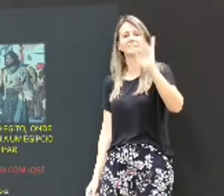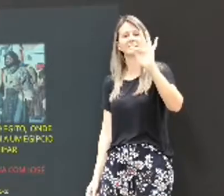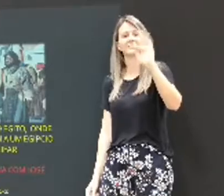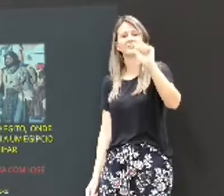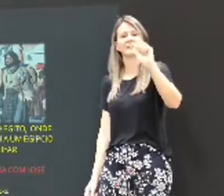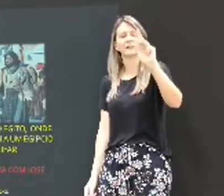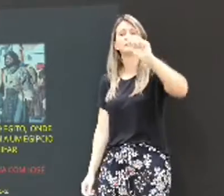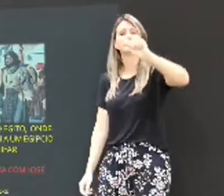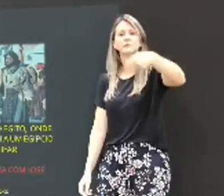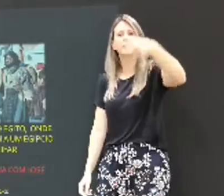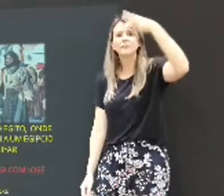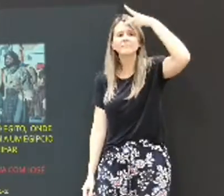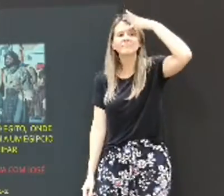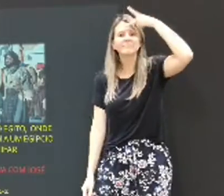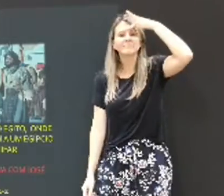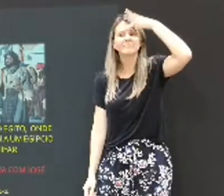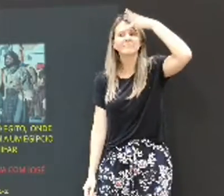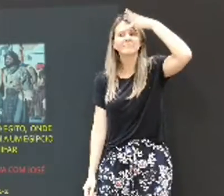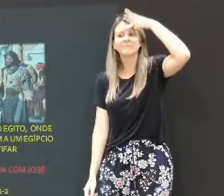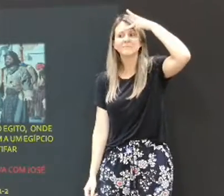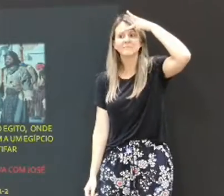Potifar, sinal.